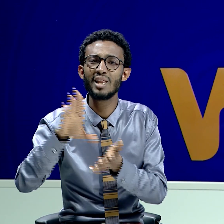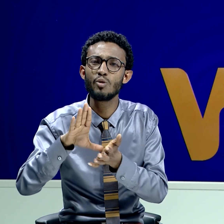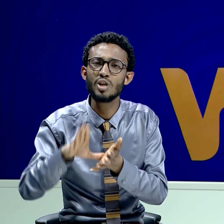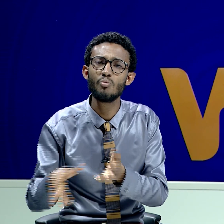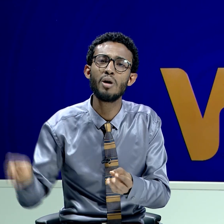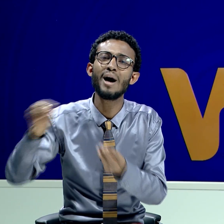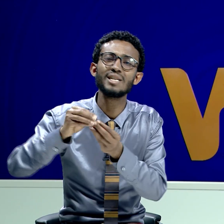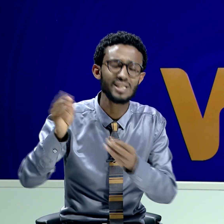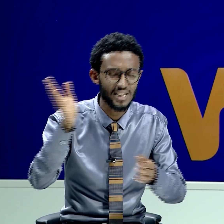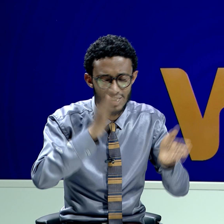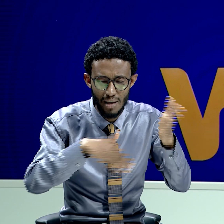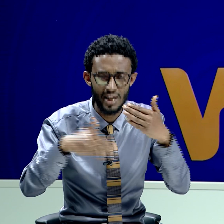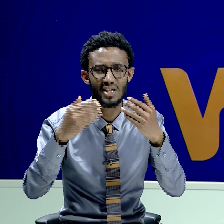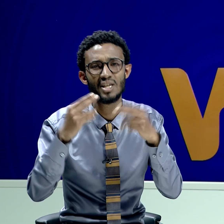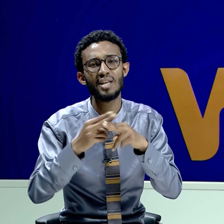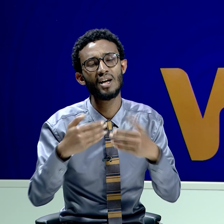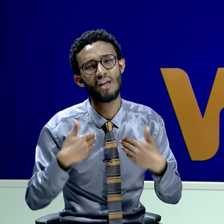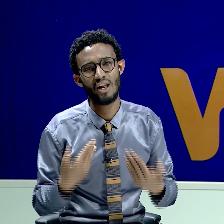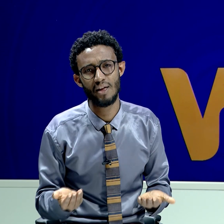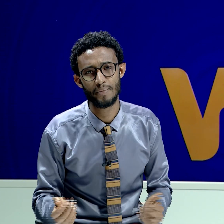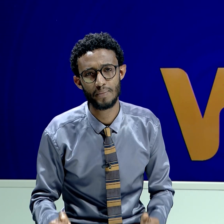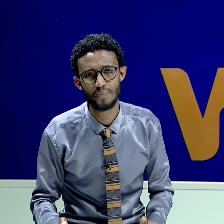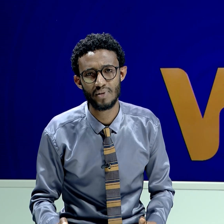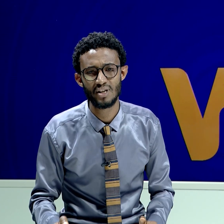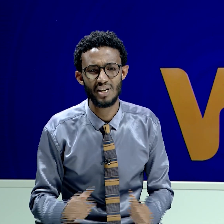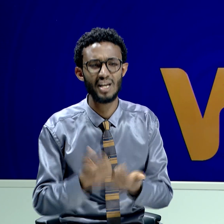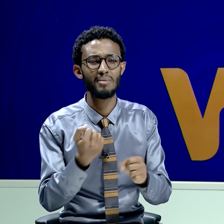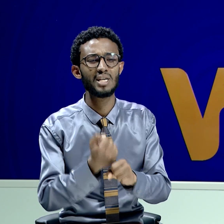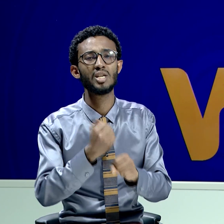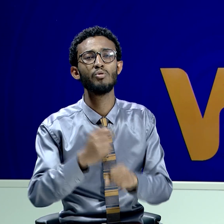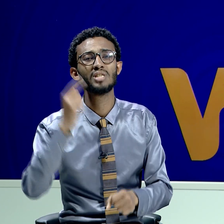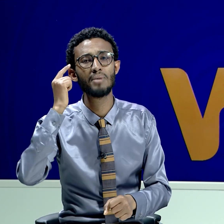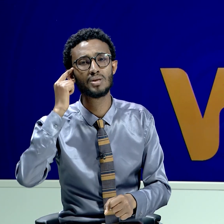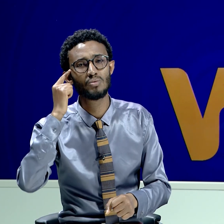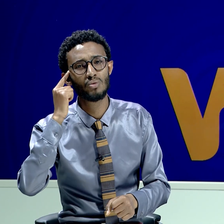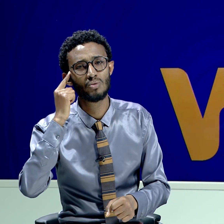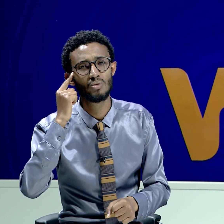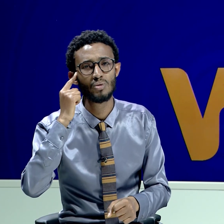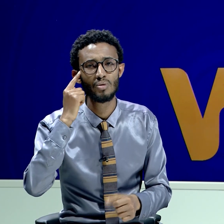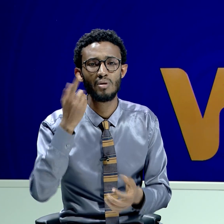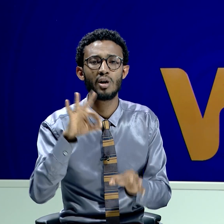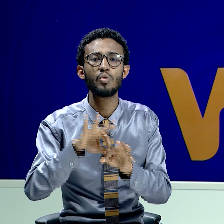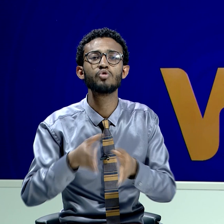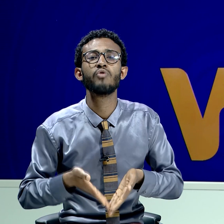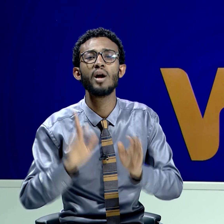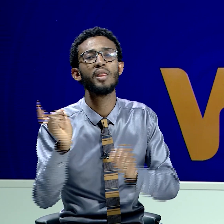ገጠሩ ደግሞ የባሰ ግንዛቤ እጥረት አለ። እንዴት መስራቻል ብሎ ስለሚያስቡ ቀጥሯቸው ፈቃደኛ